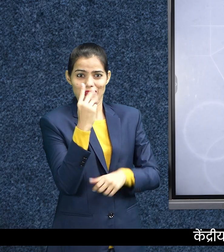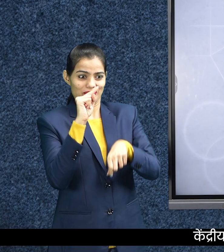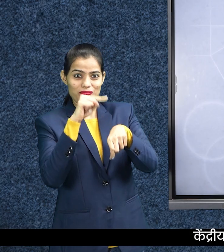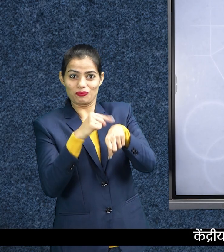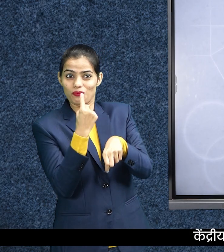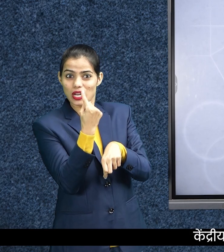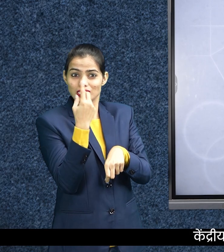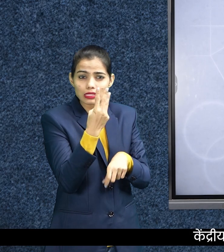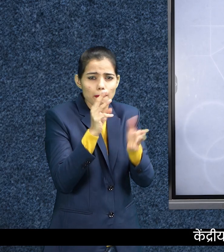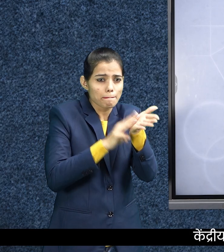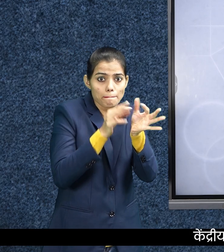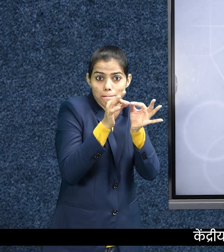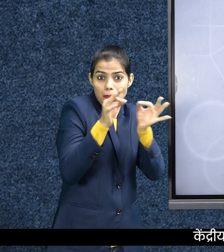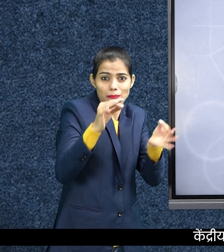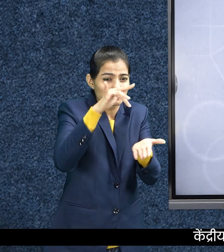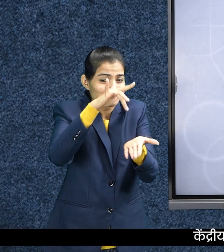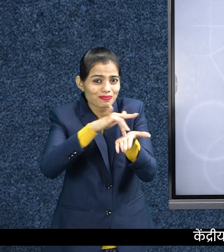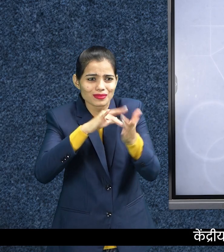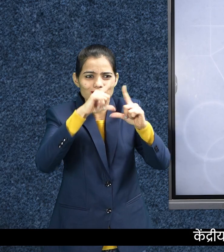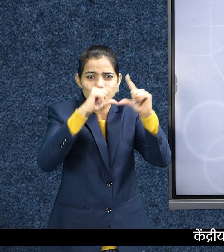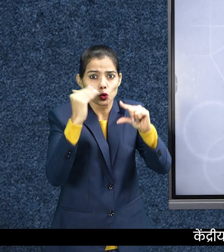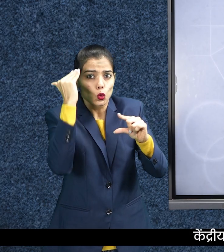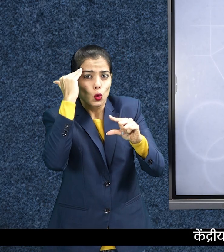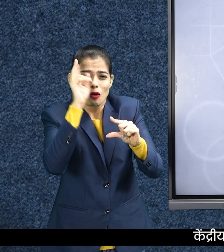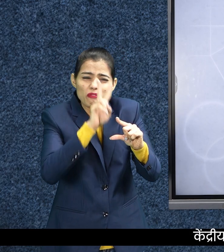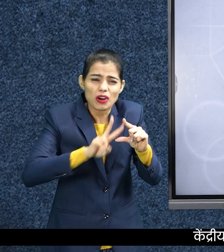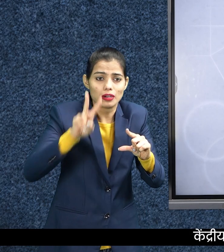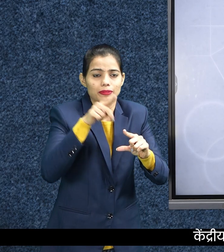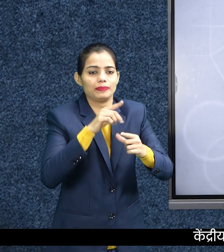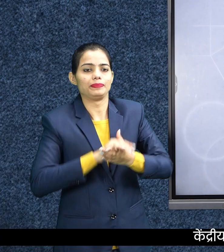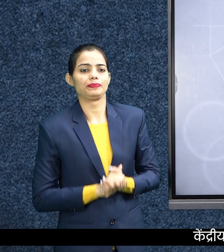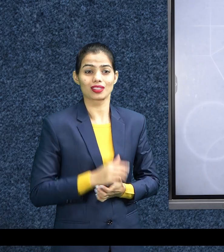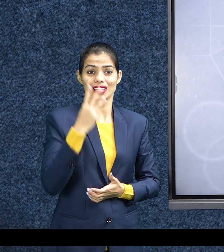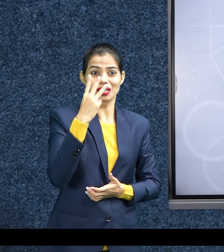केंद्रीय प्रवृत्ति के 3 प्राथमिक उपाय: मीन,